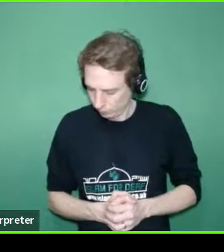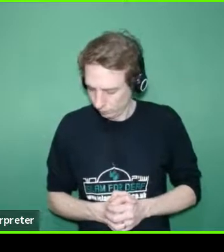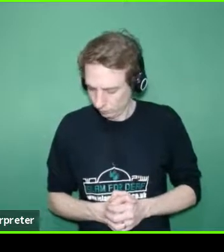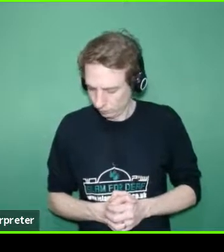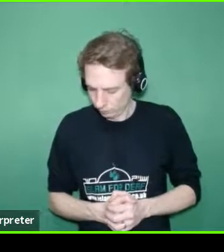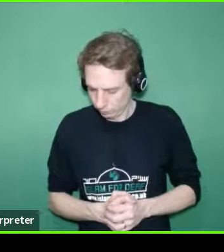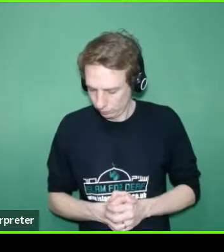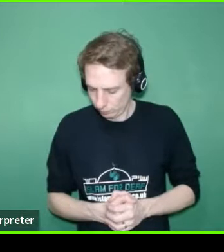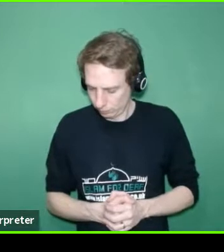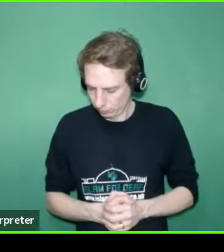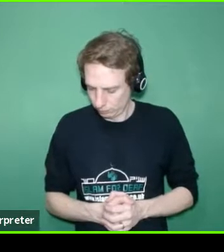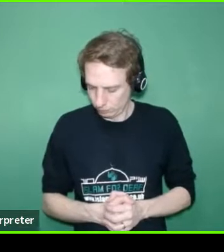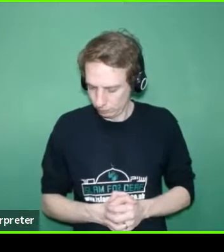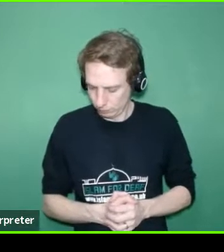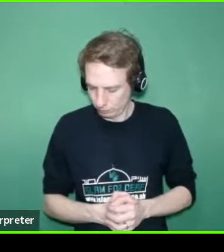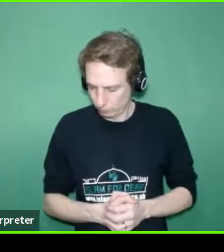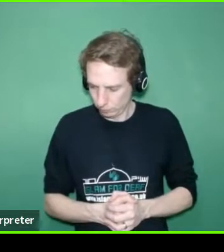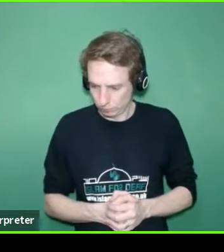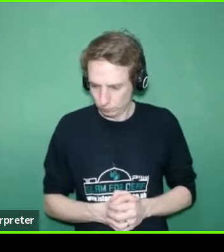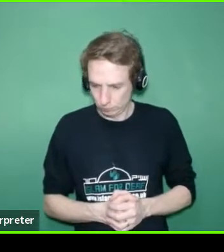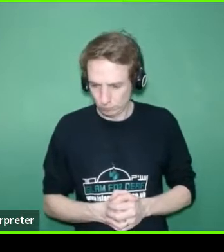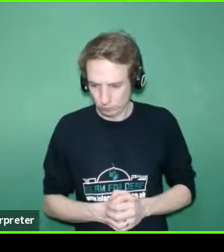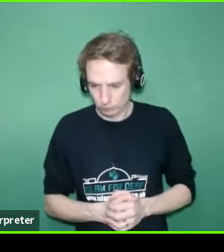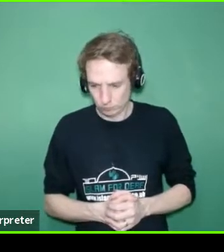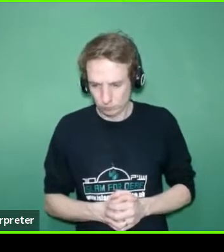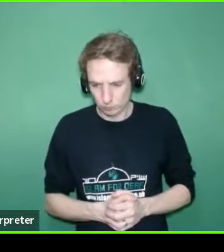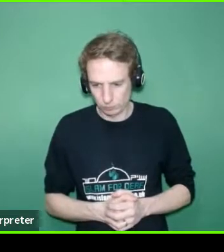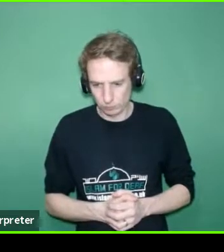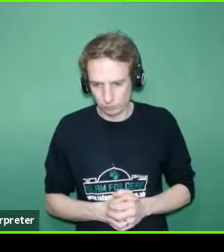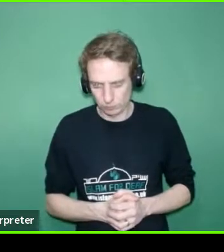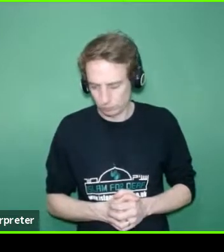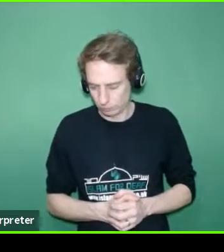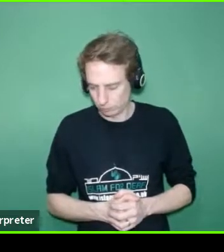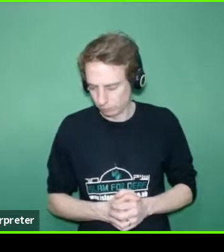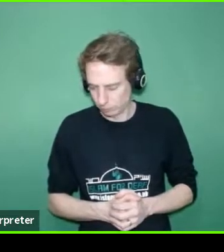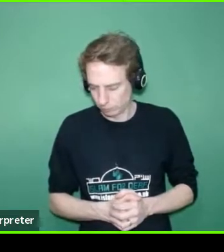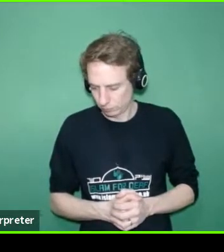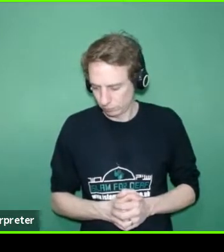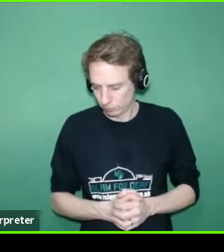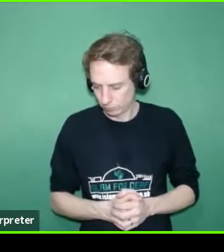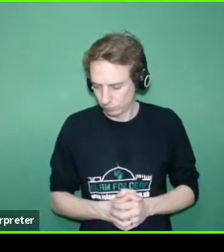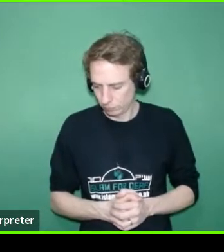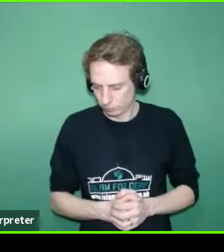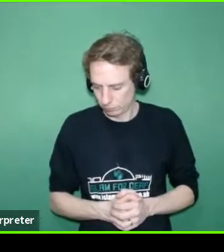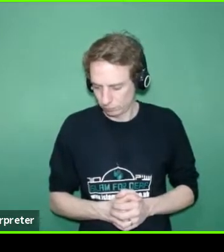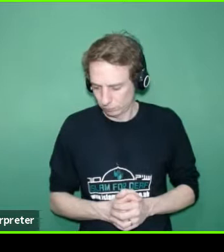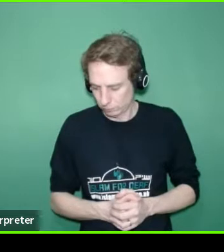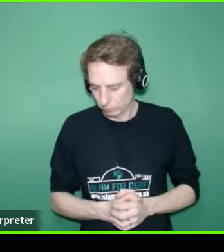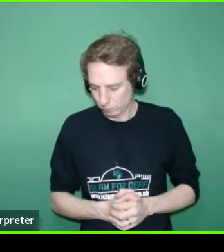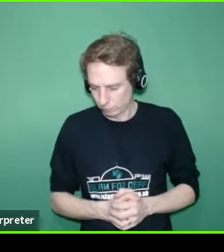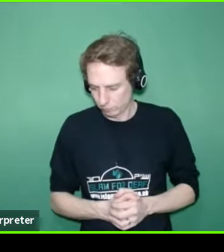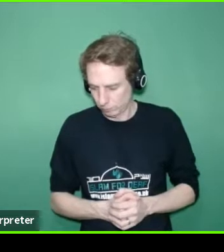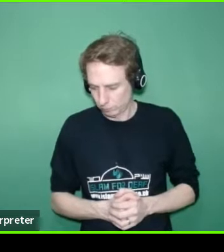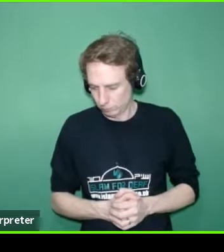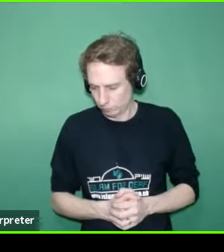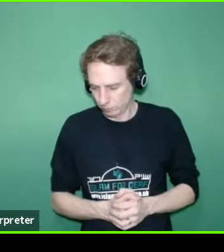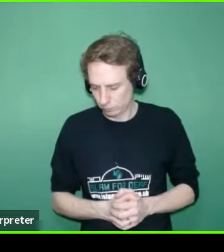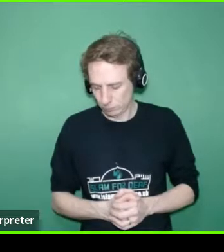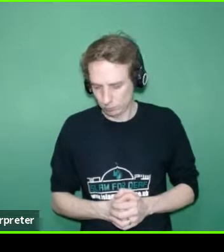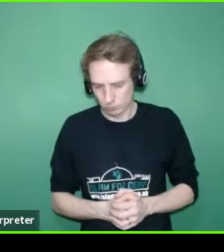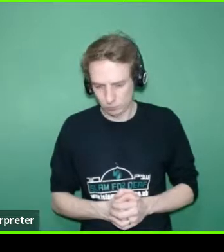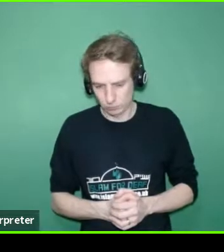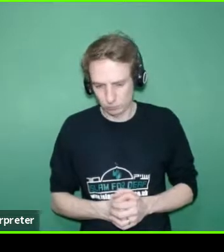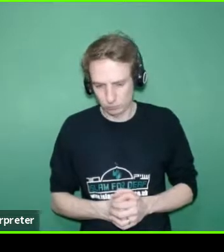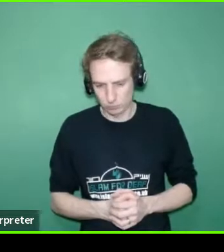هل يصح أن لا أنا نعم على كل حال هل يصح أن